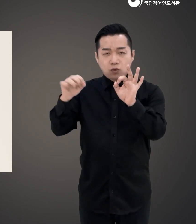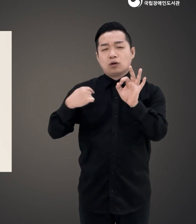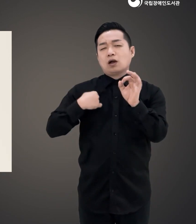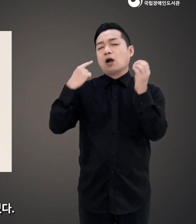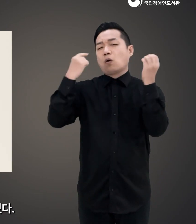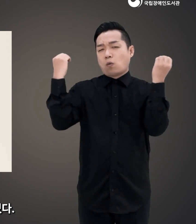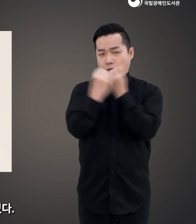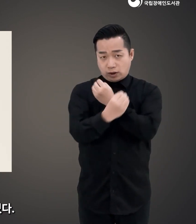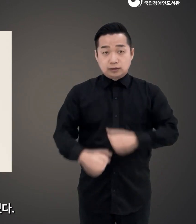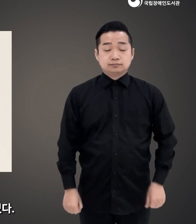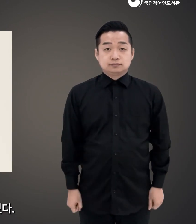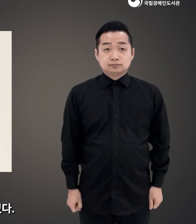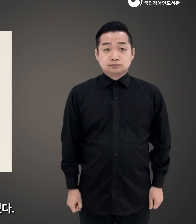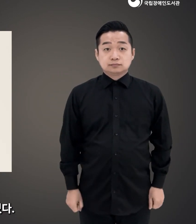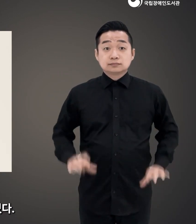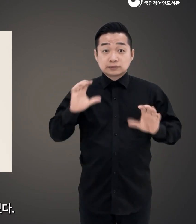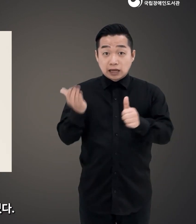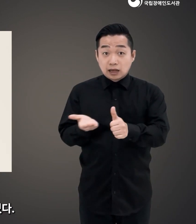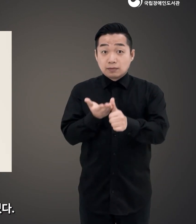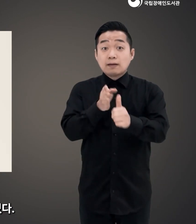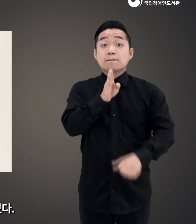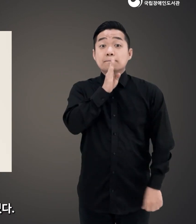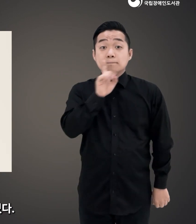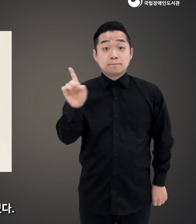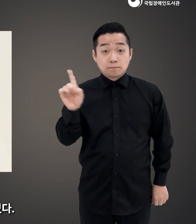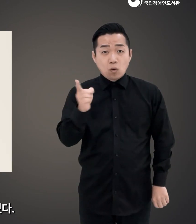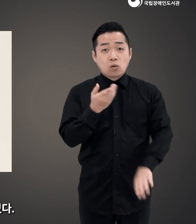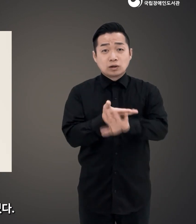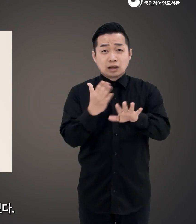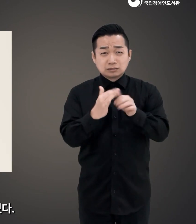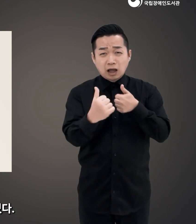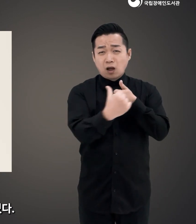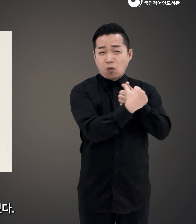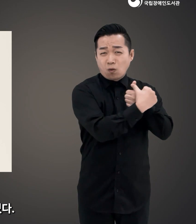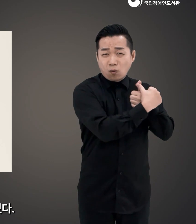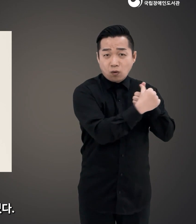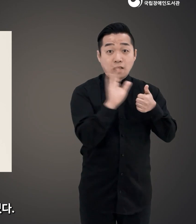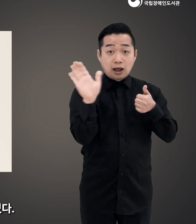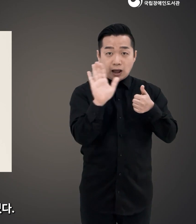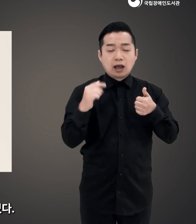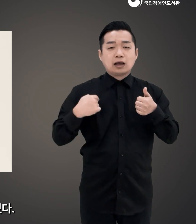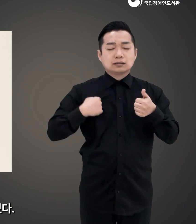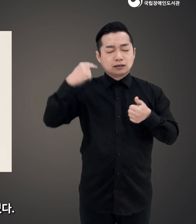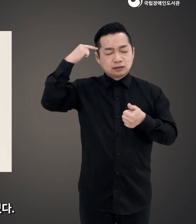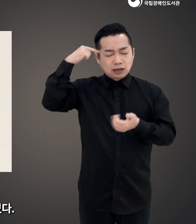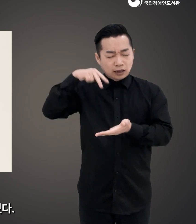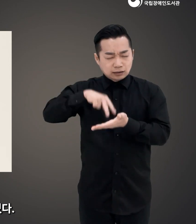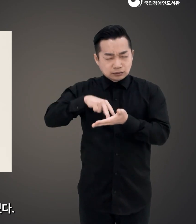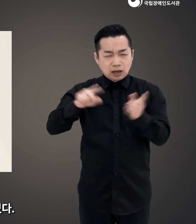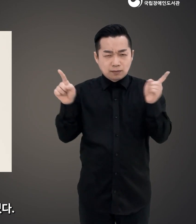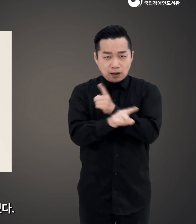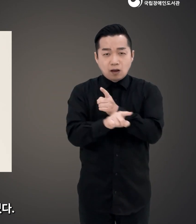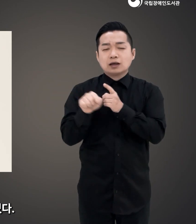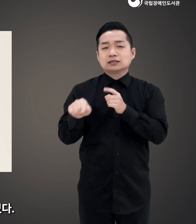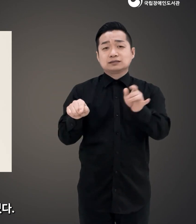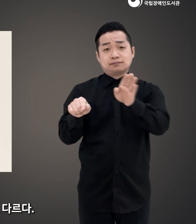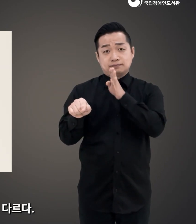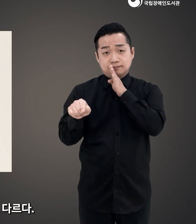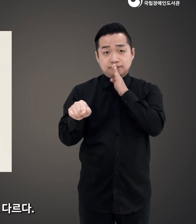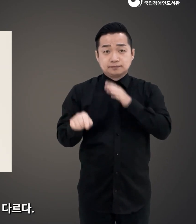말았다. 육아의 정답은 남들의 조언이 아닌 나의 시선에 있었다.